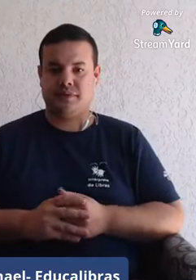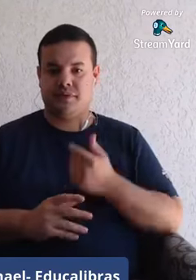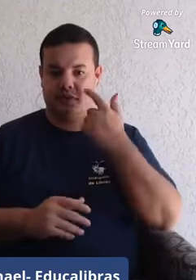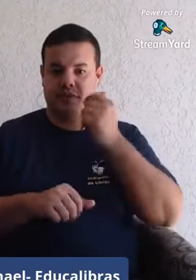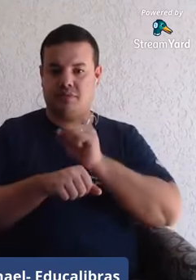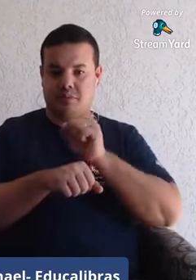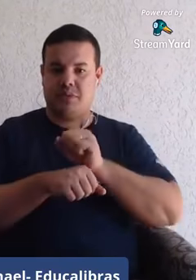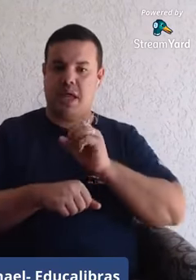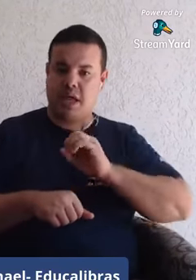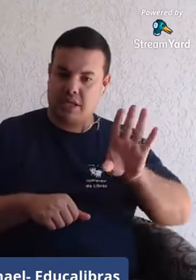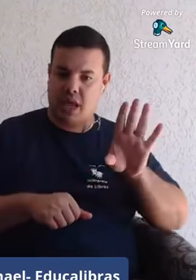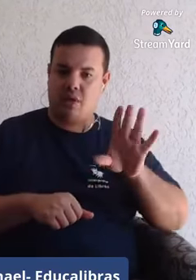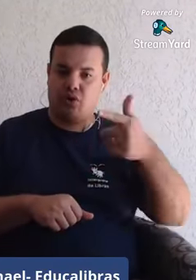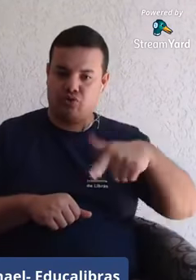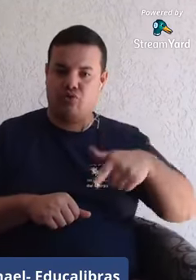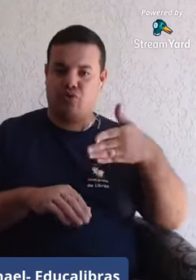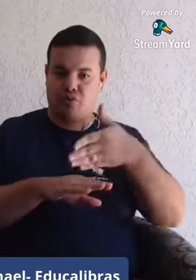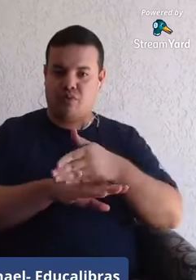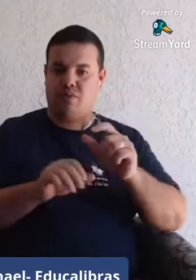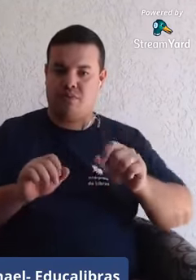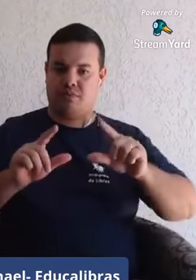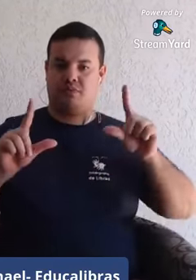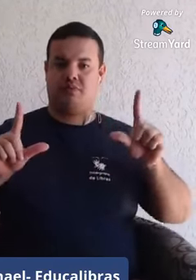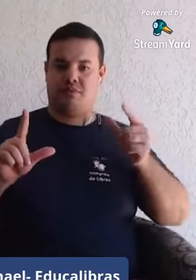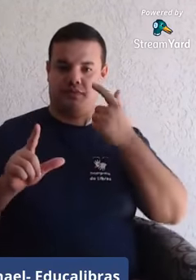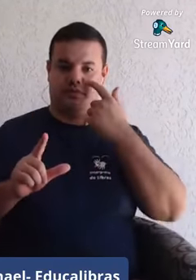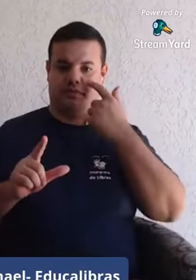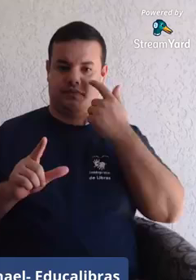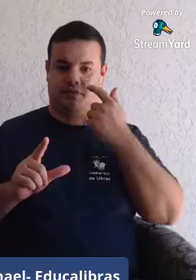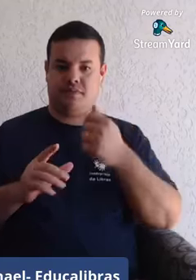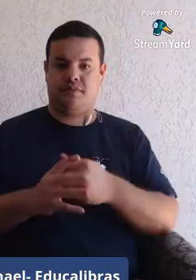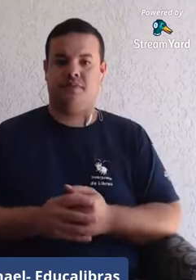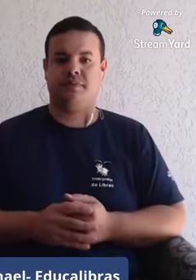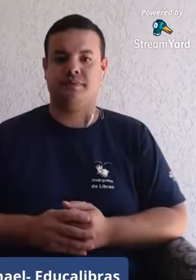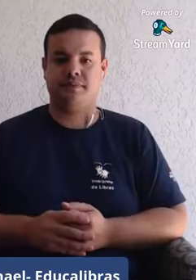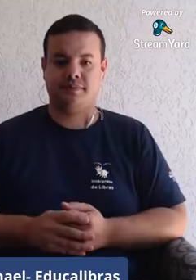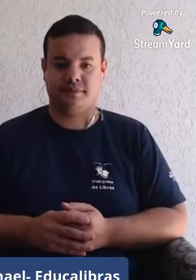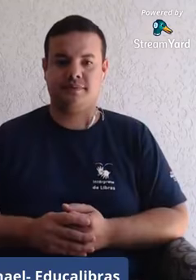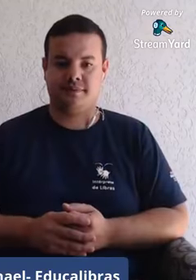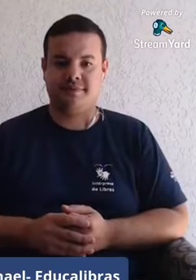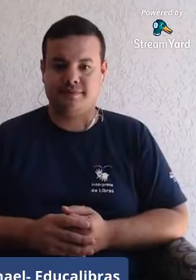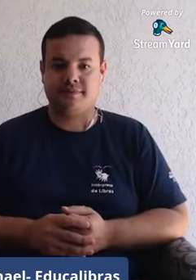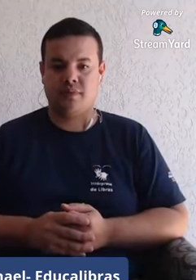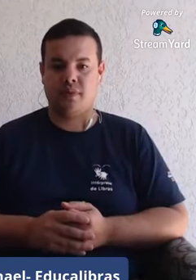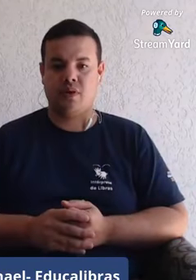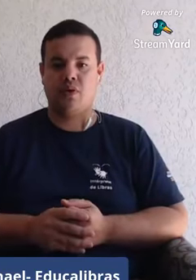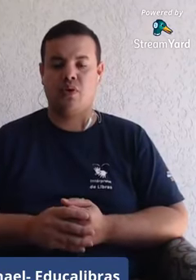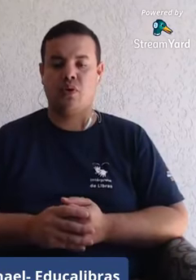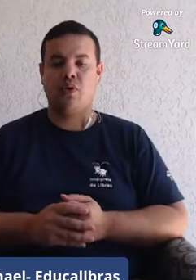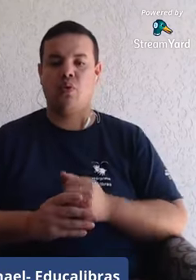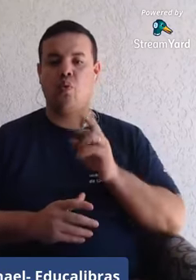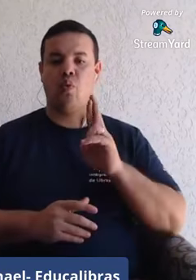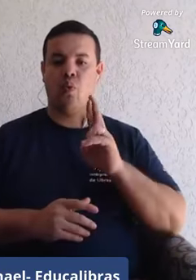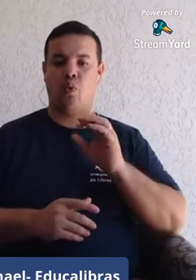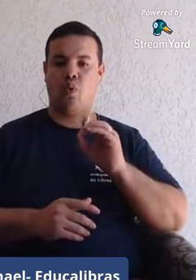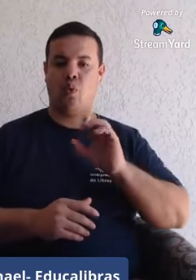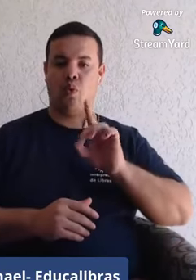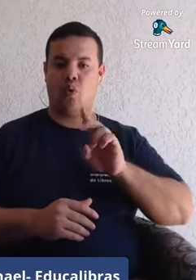ele... Tá bom, vai lá. Bom, ele vai... Então, enquanto o Rodrigo não entra de volta, pessoal,